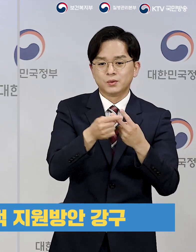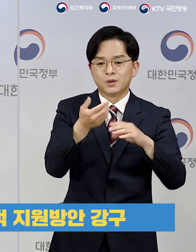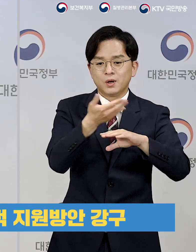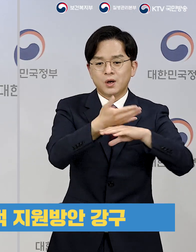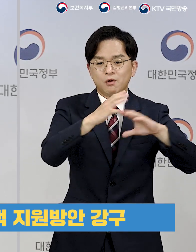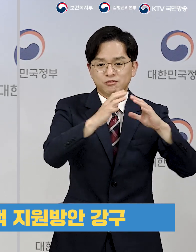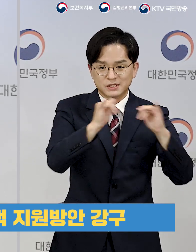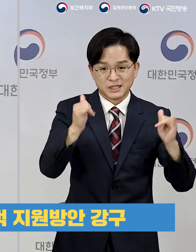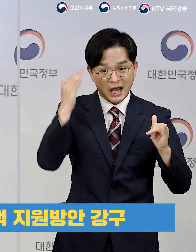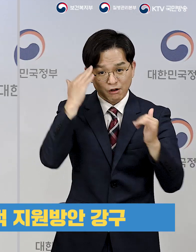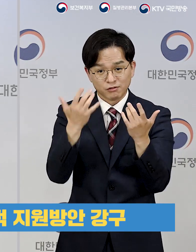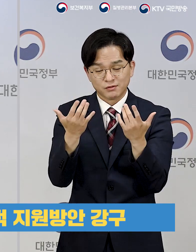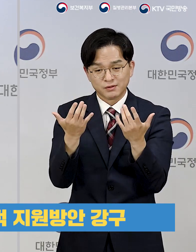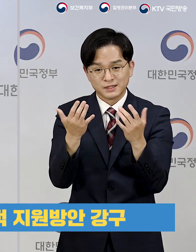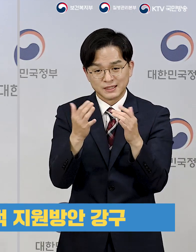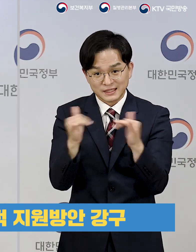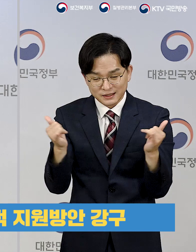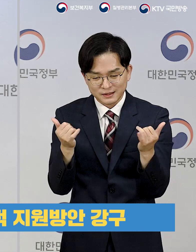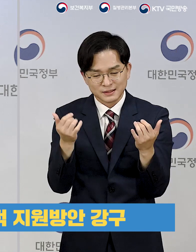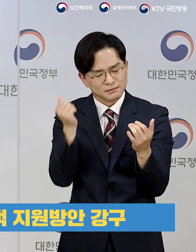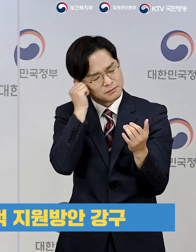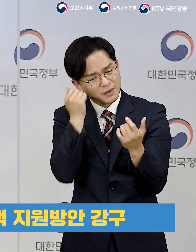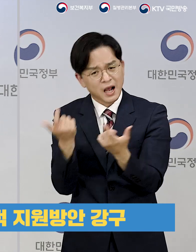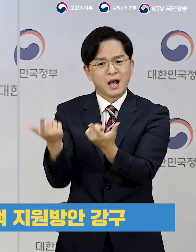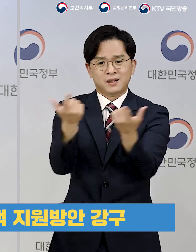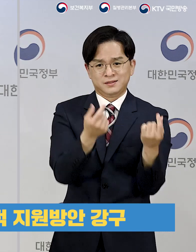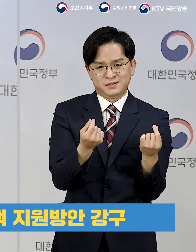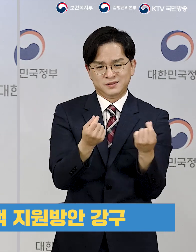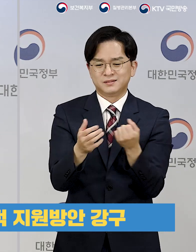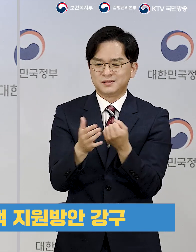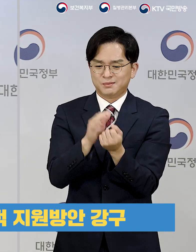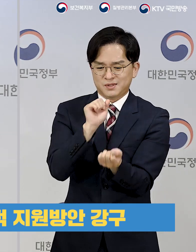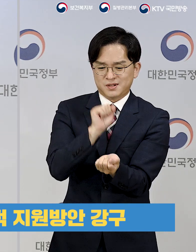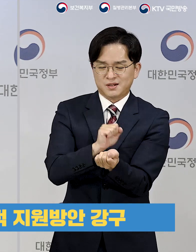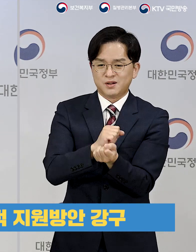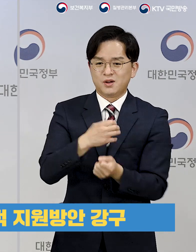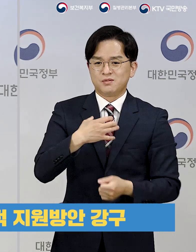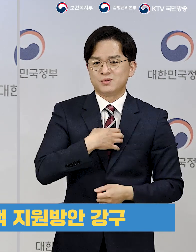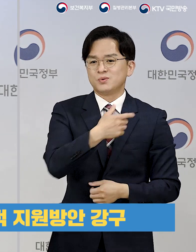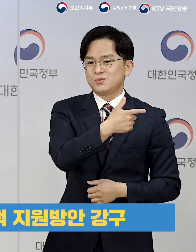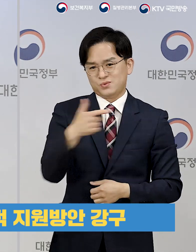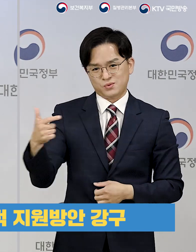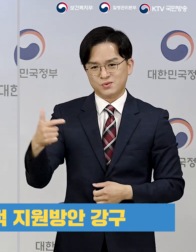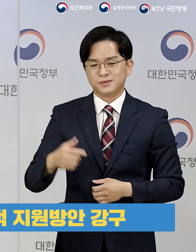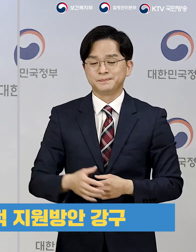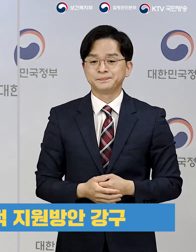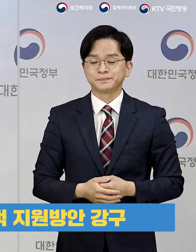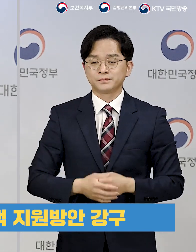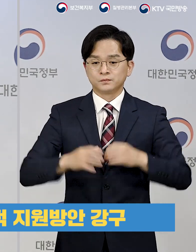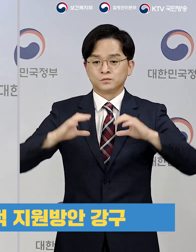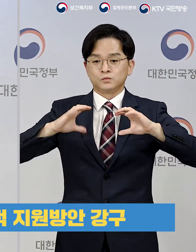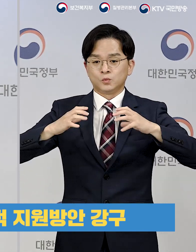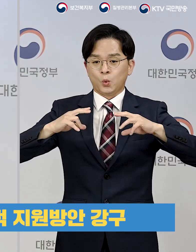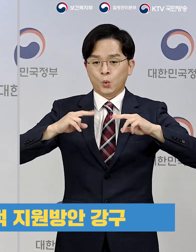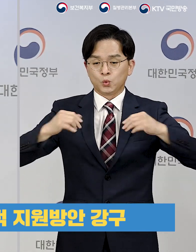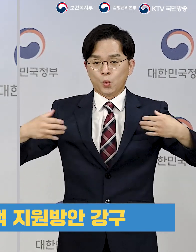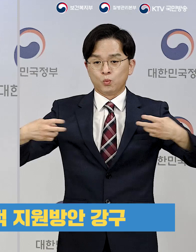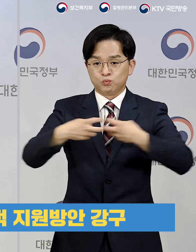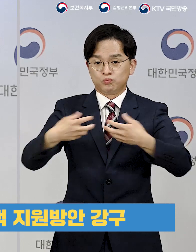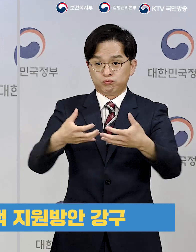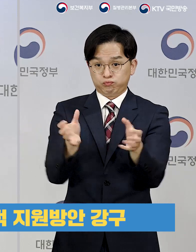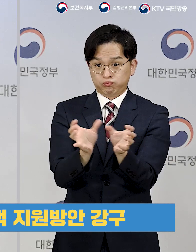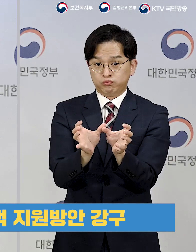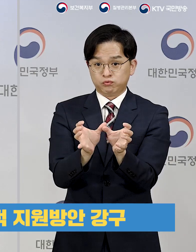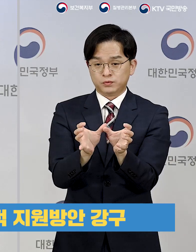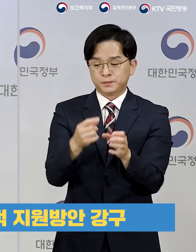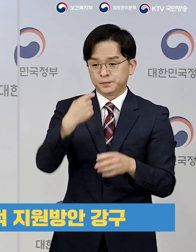여건이 좋지 않은 국가에 계시고 외국인과 공동생활을 하는 특성으로 코로나19의 감염과 확산 우려가